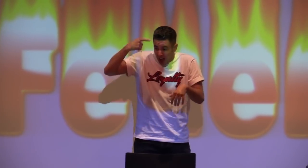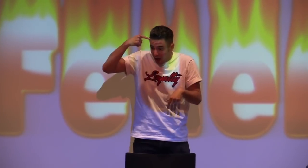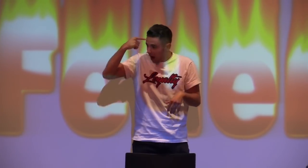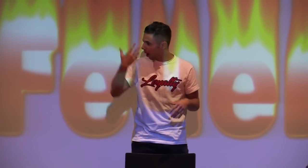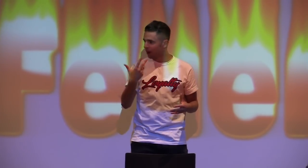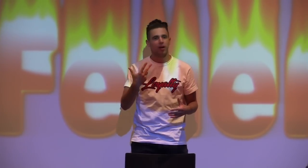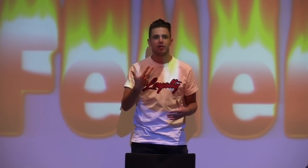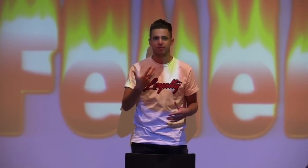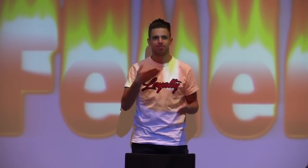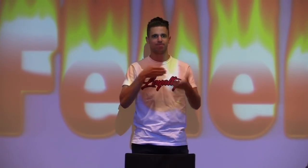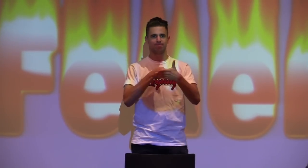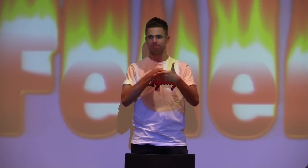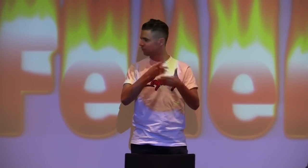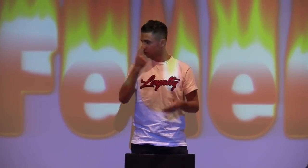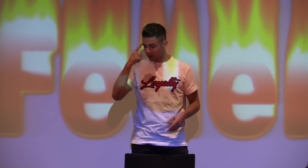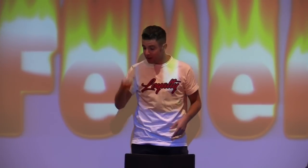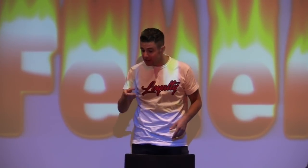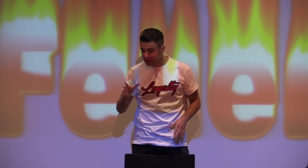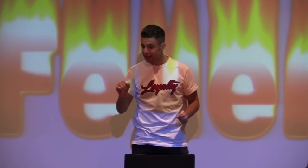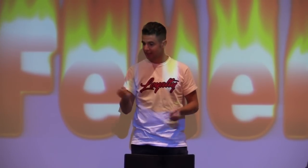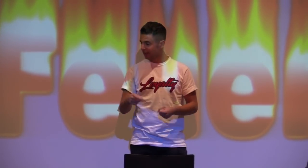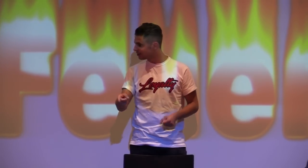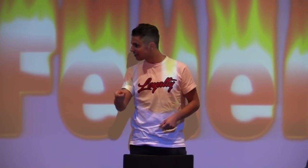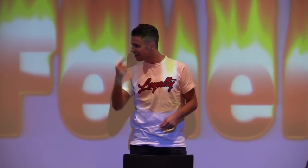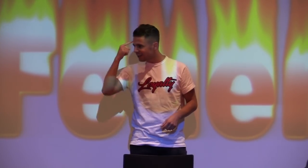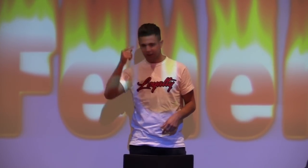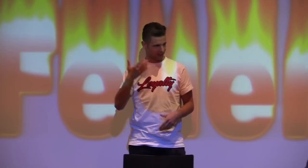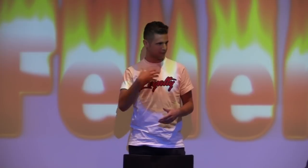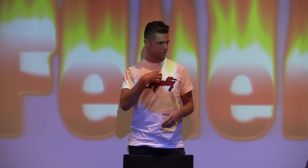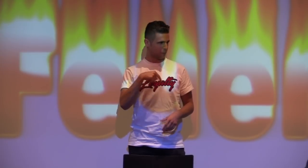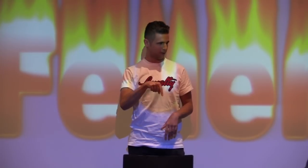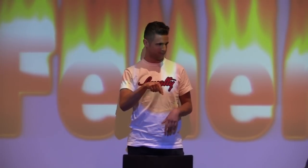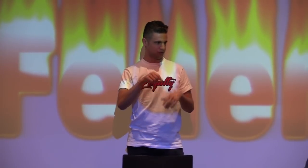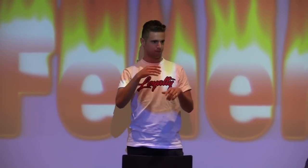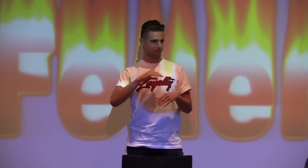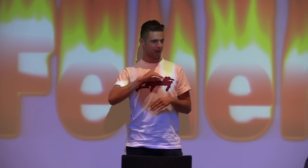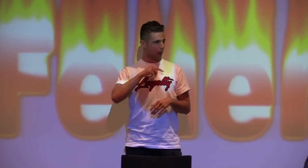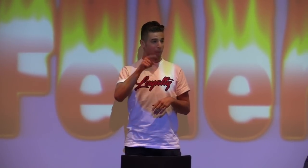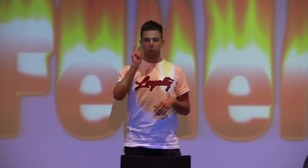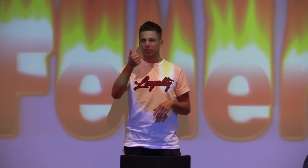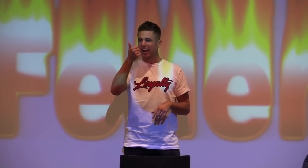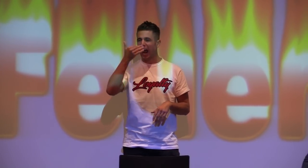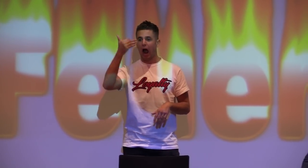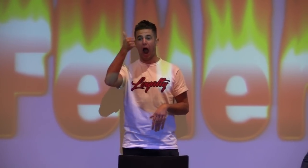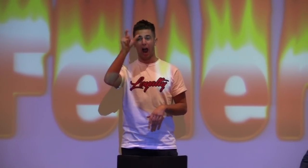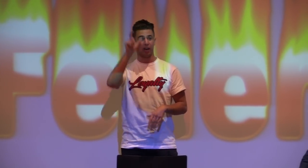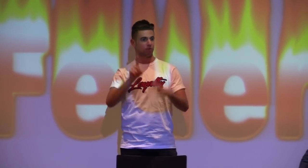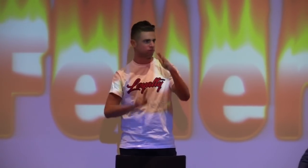Sachen auch nicht können und deswegen über Hörende einstellen. Da fängt ja schon die Problematik an. Da ist ja das Wissen nicht da und da wird man